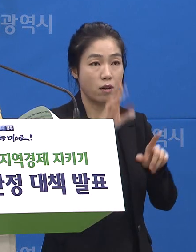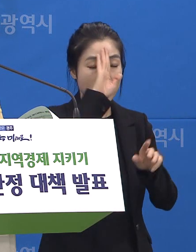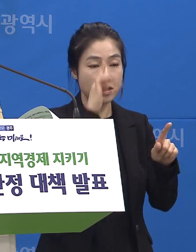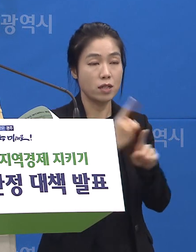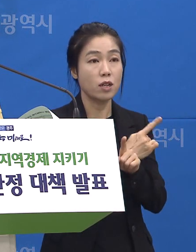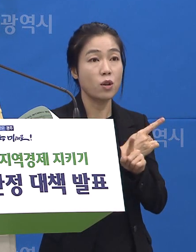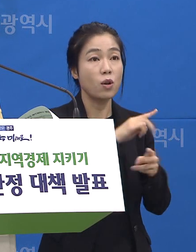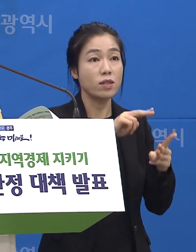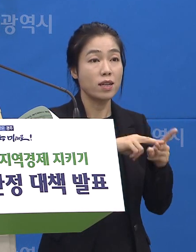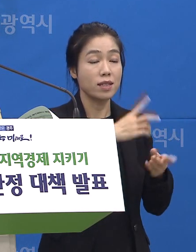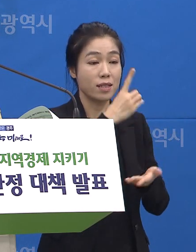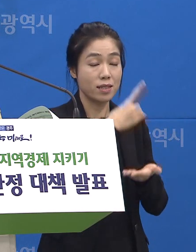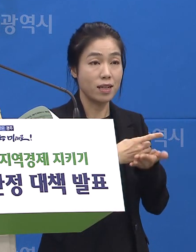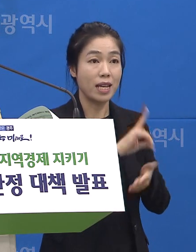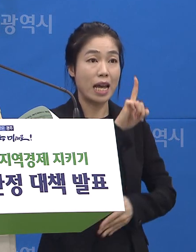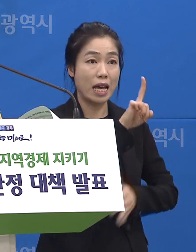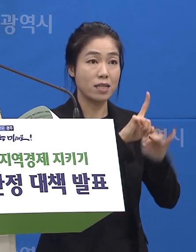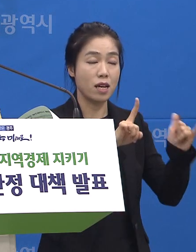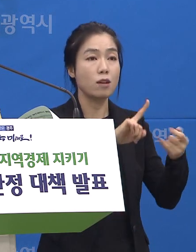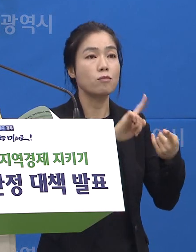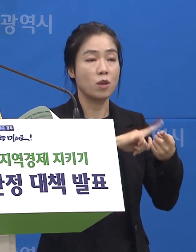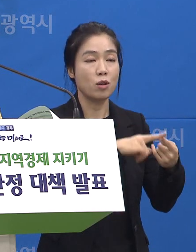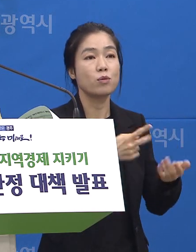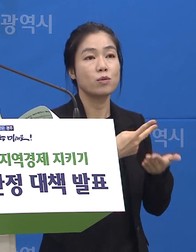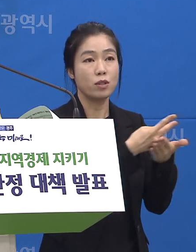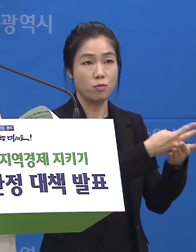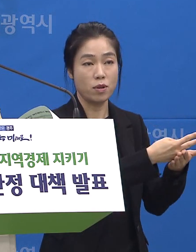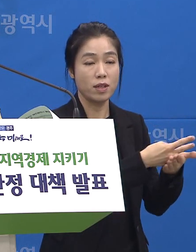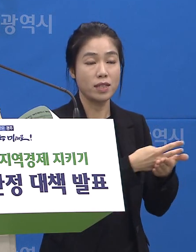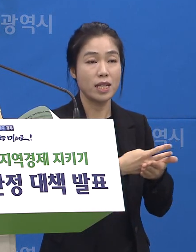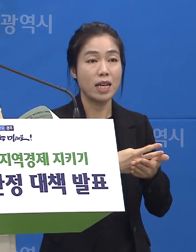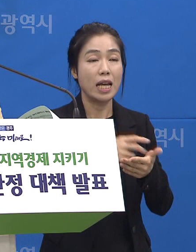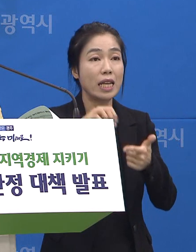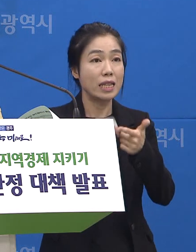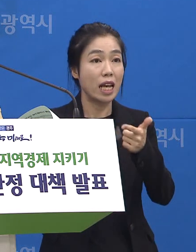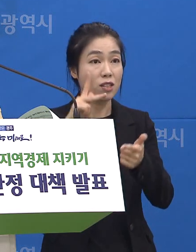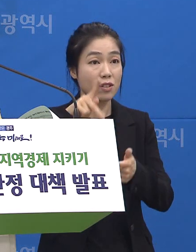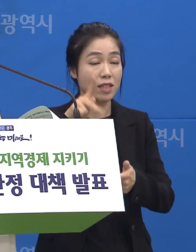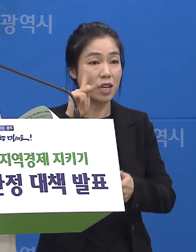생활치료센터는 천안에 한 명 아직도 입원해 있고요. 나주 한전에는